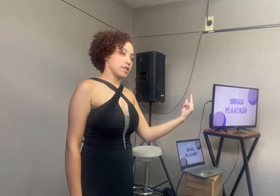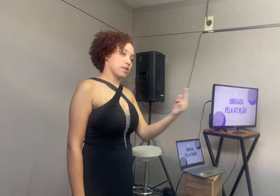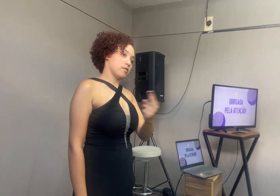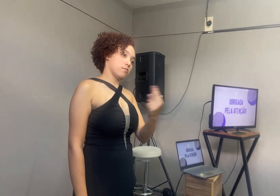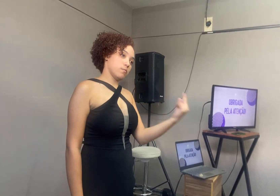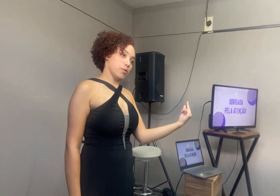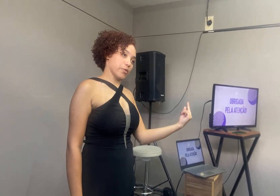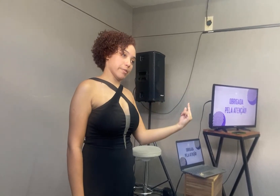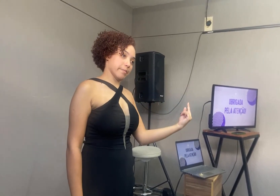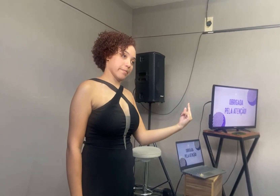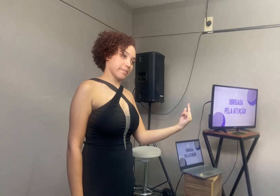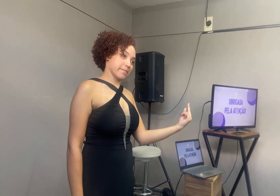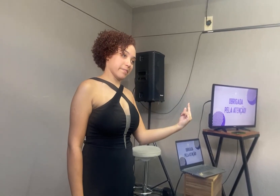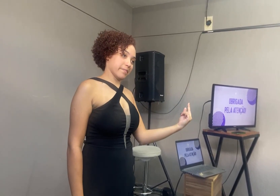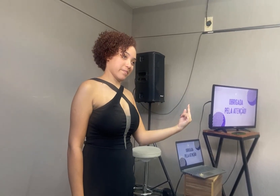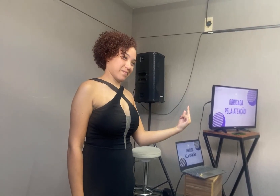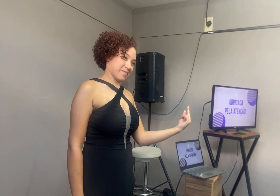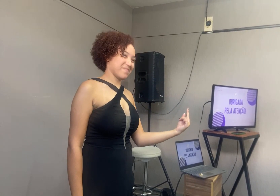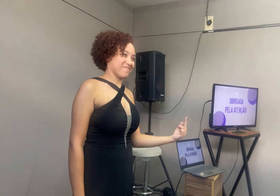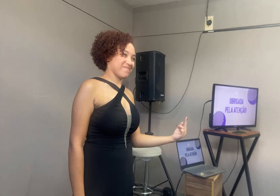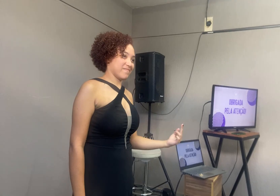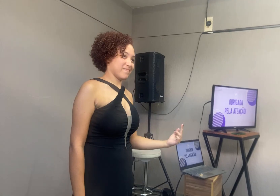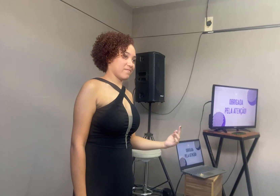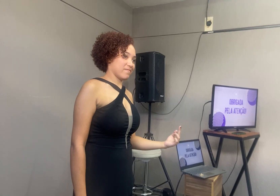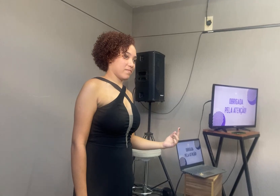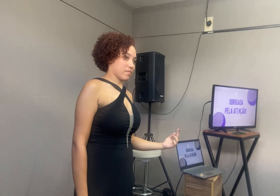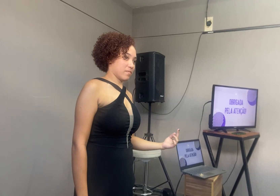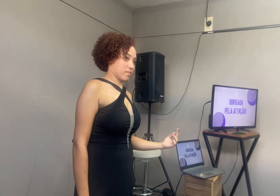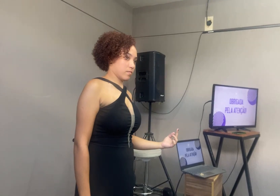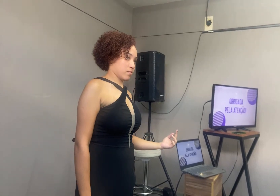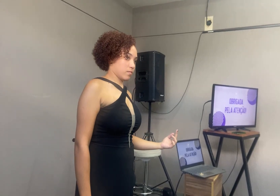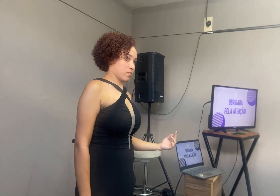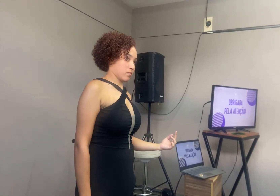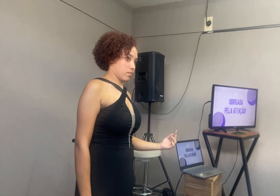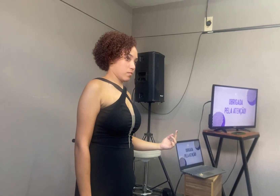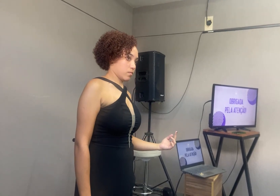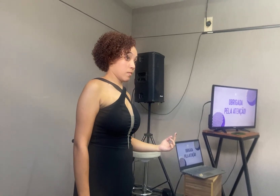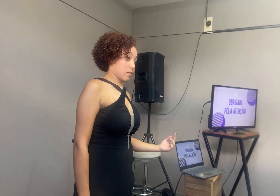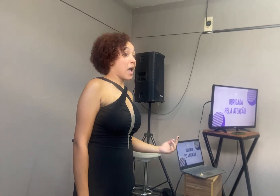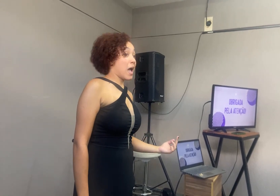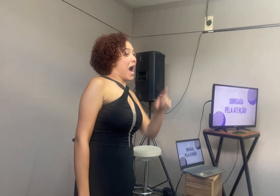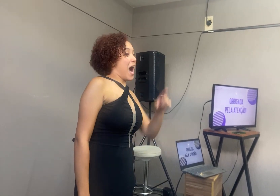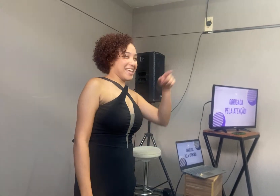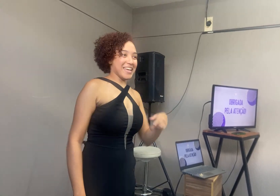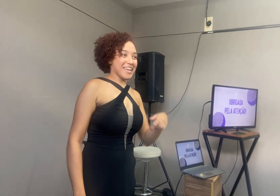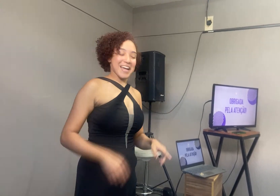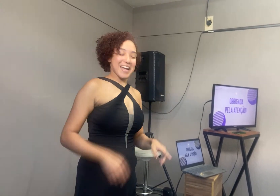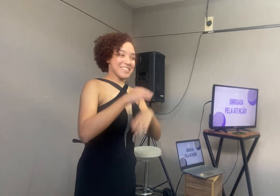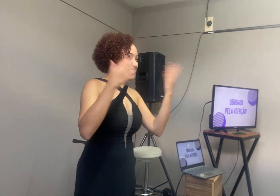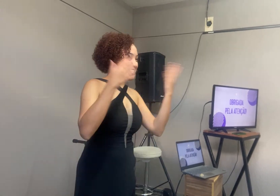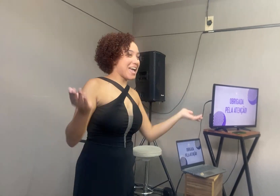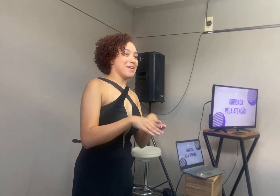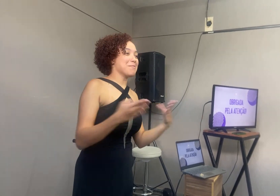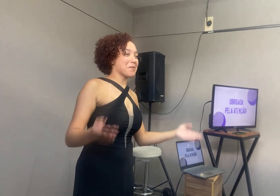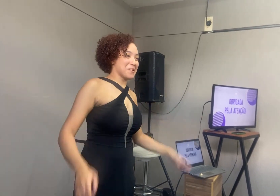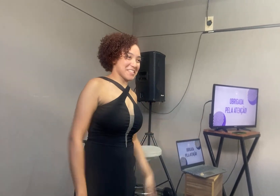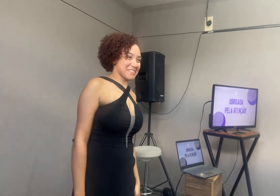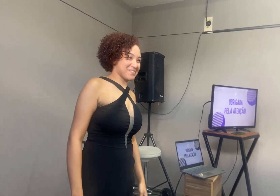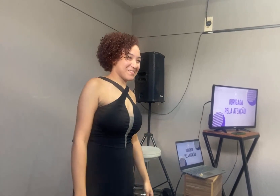dizer meu nome. Mas se fizesse meu e fizer. Aí é a mesma coisa.